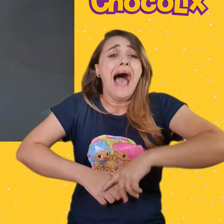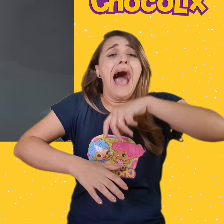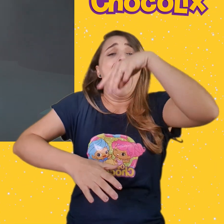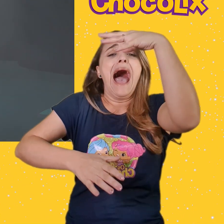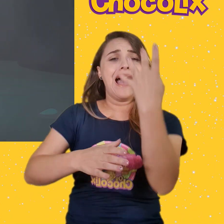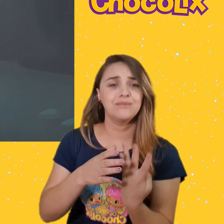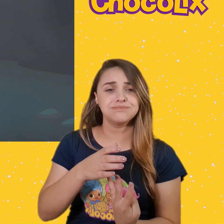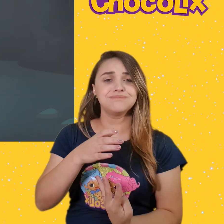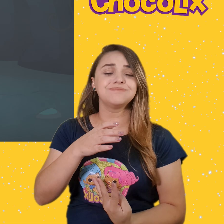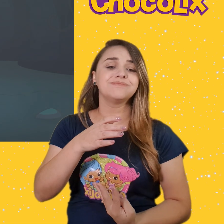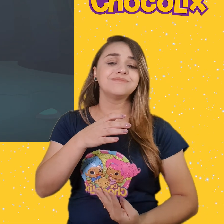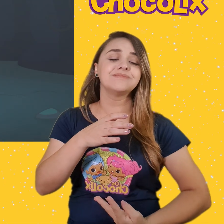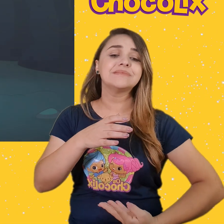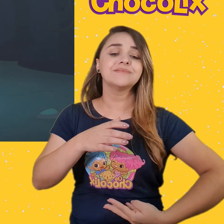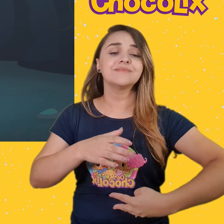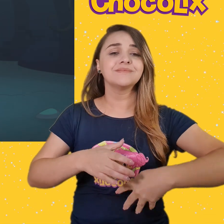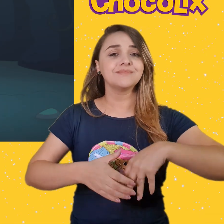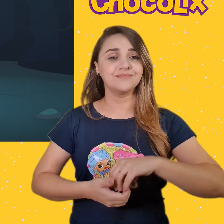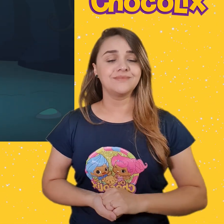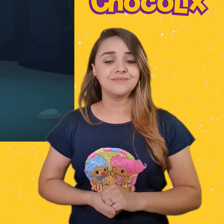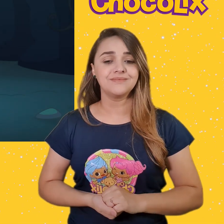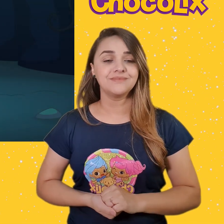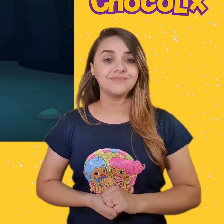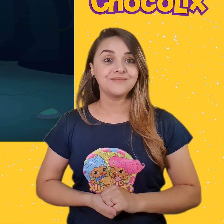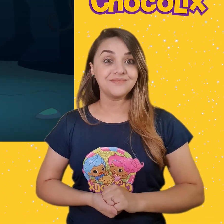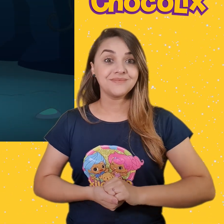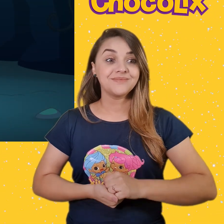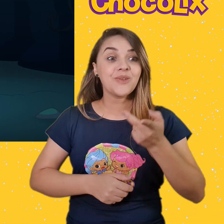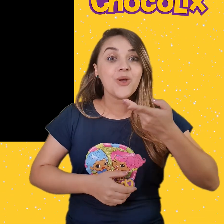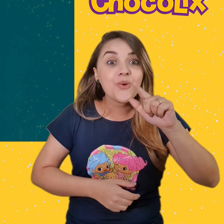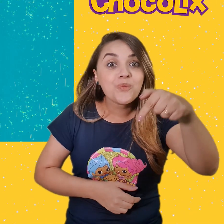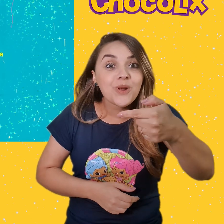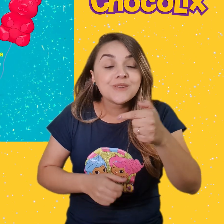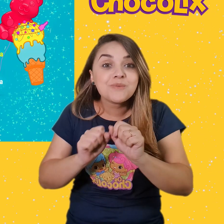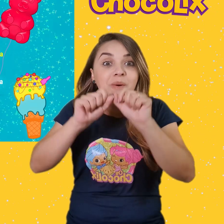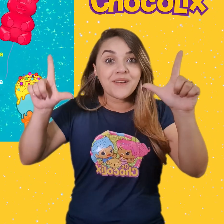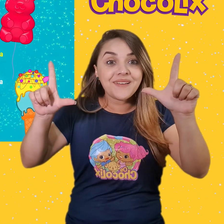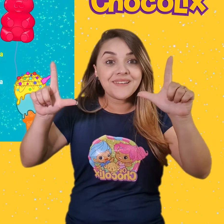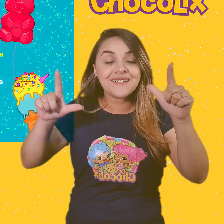Continua no próximo episódio.